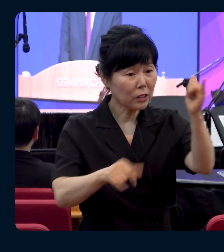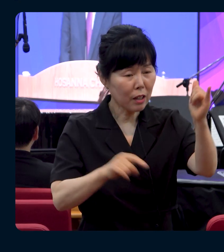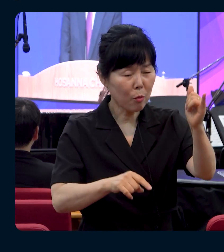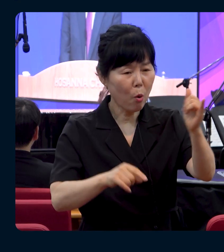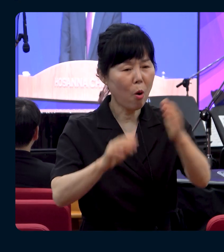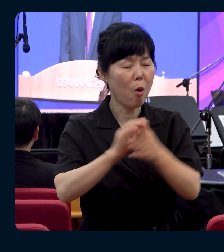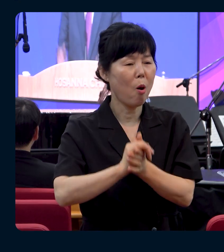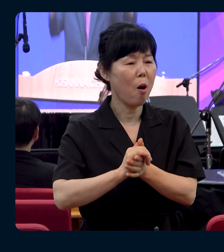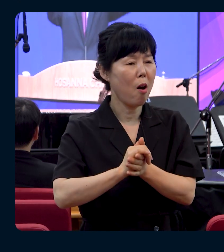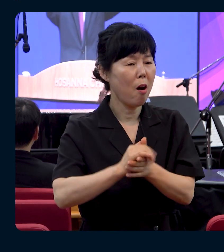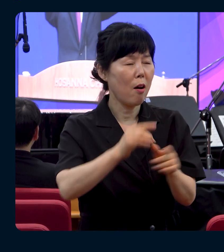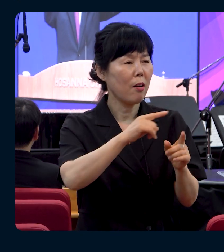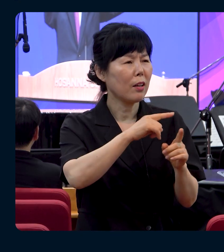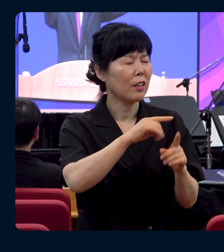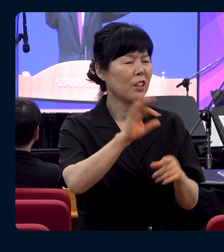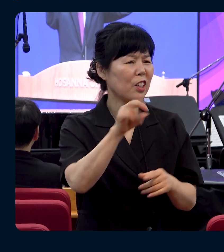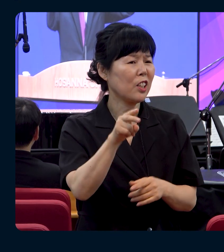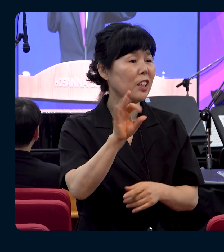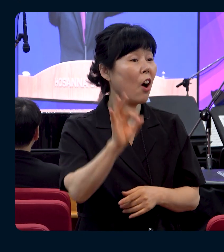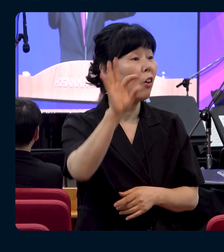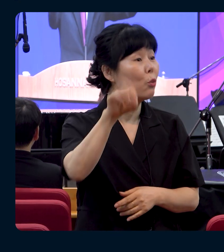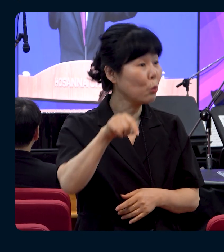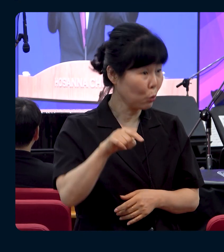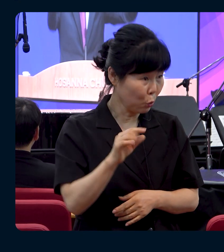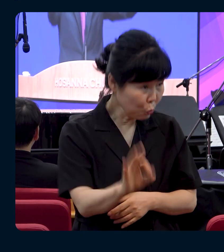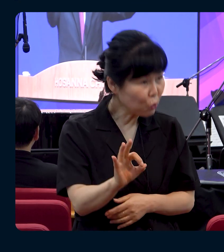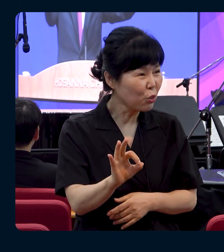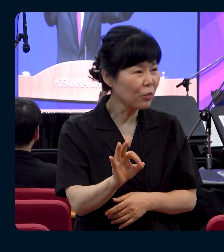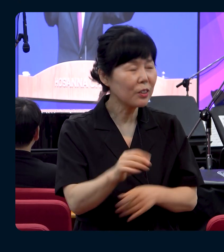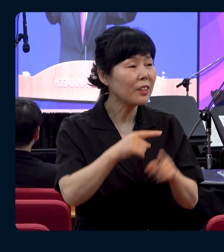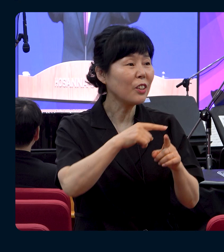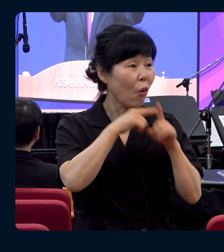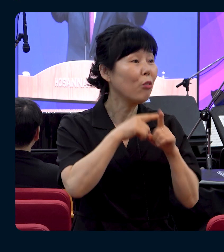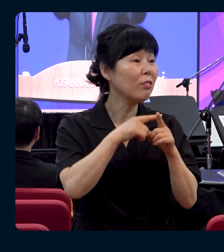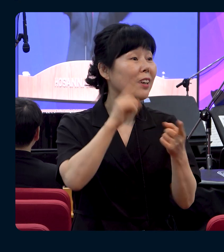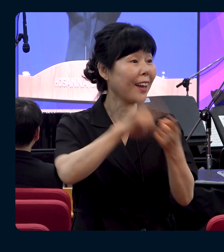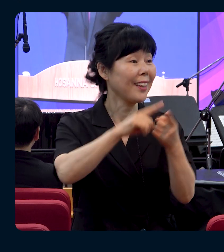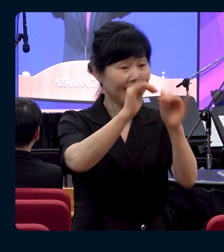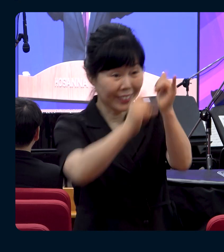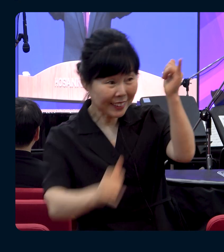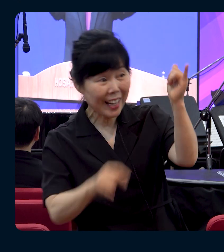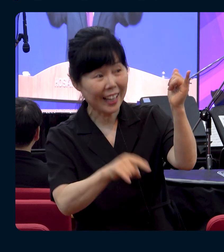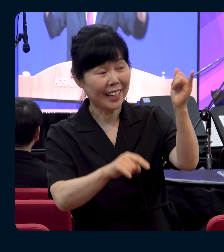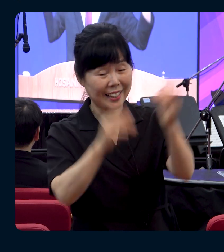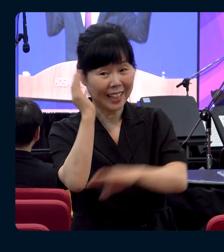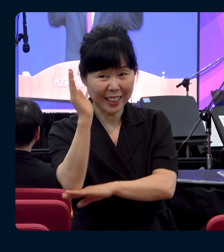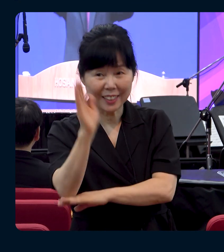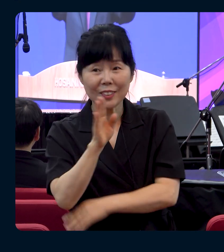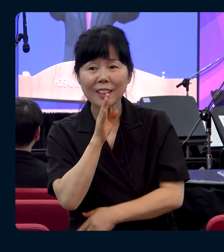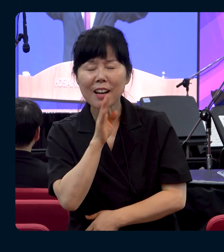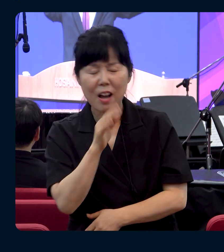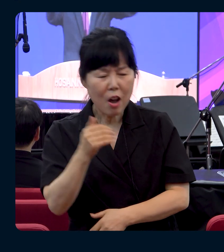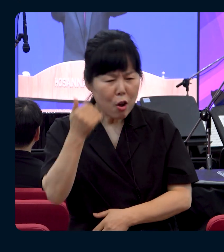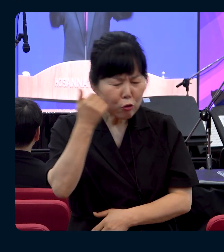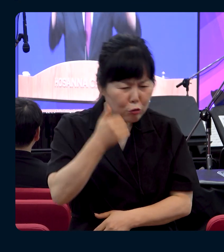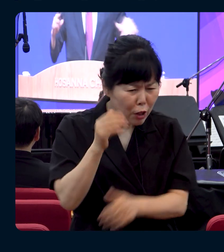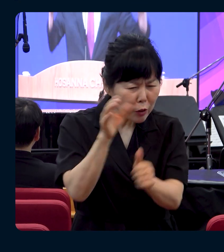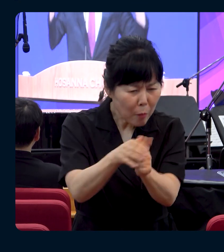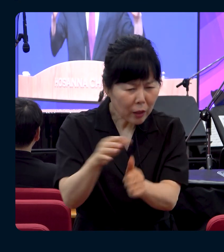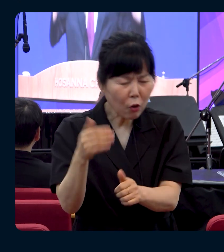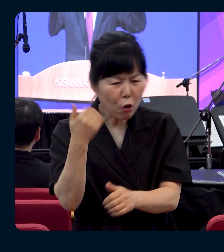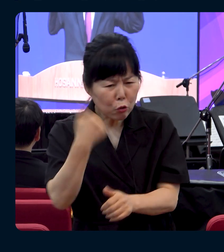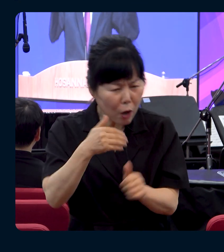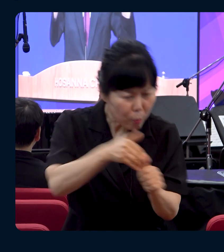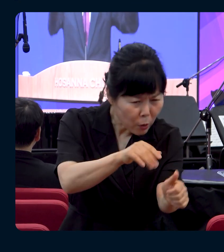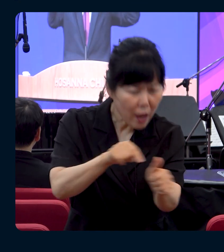이야기니까 그 보낸 사람, 보낼 수 있는 사람, 그래서 어떤 일을 가지고 사람을 보내고 그 일을 이루고 한